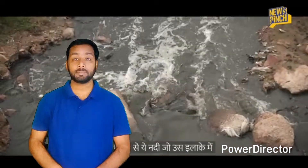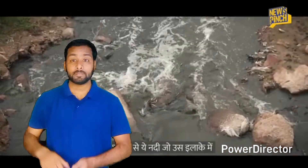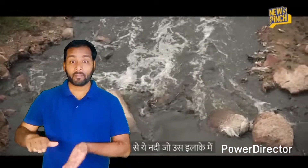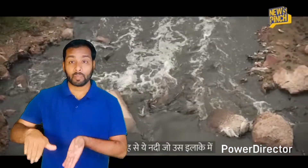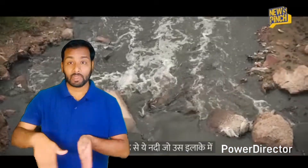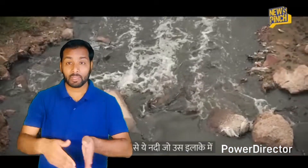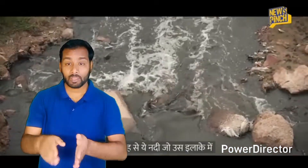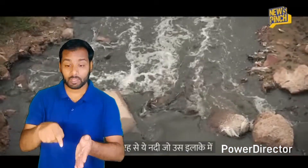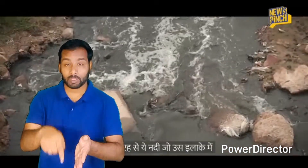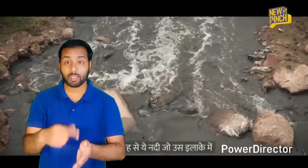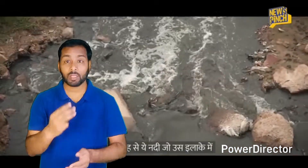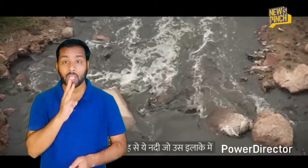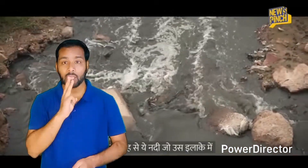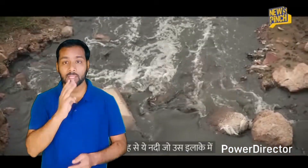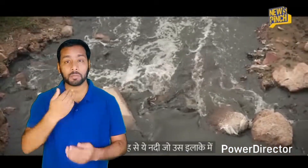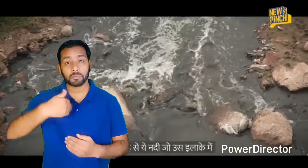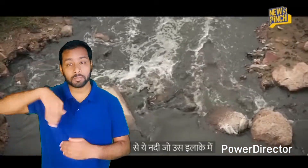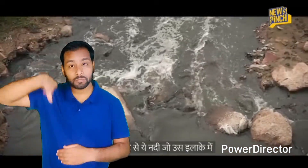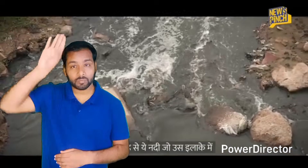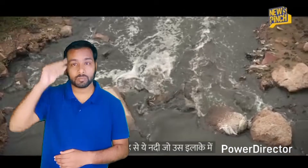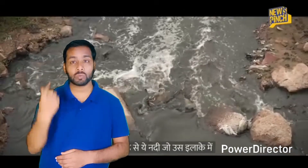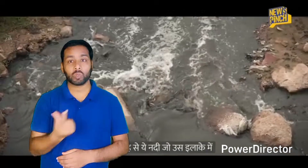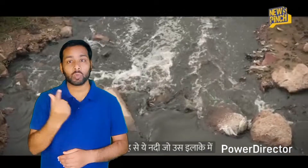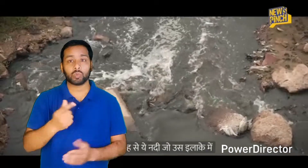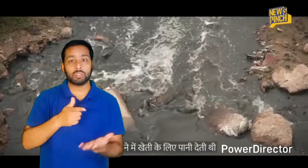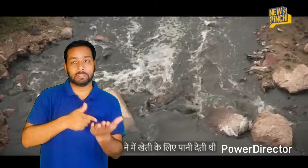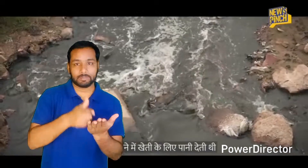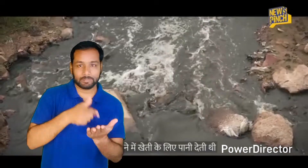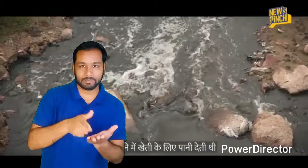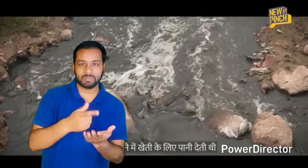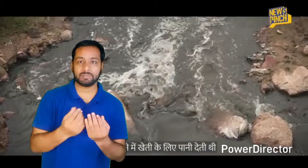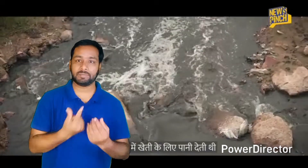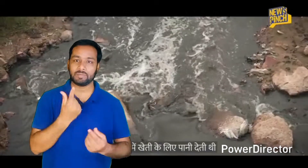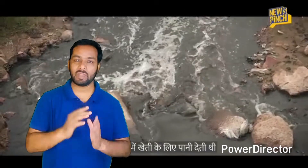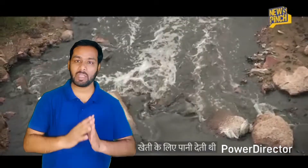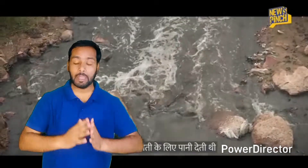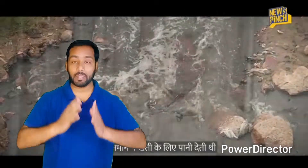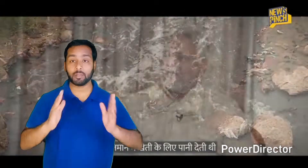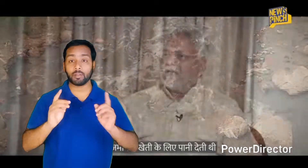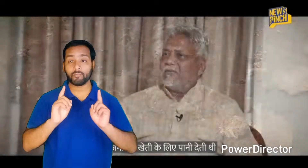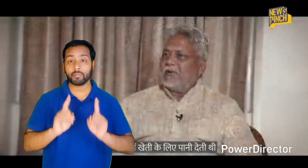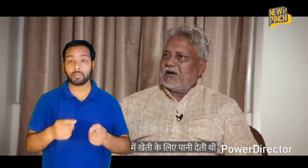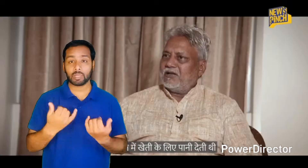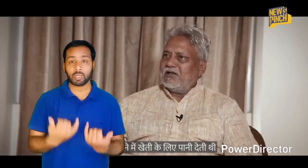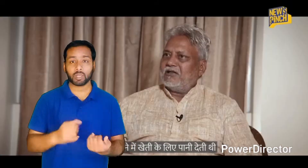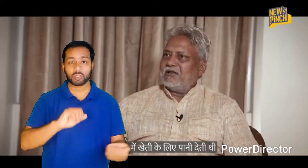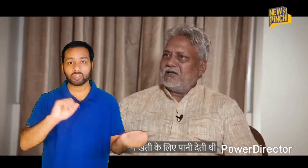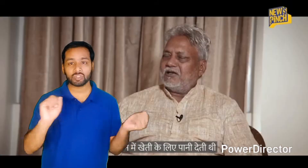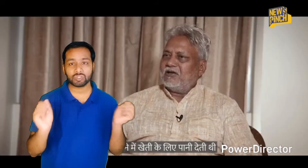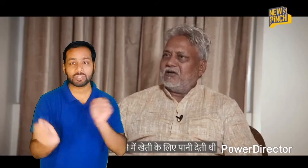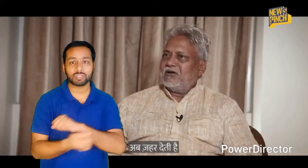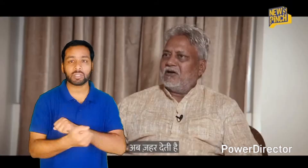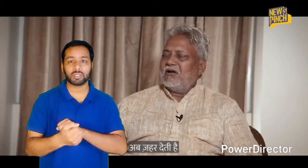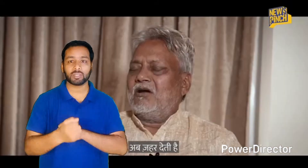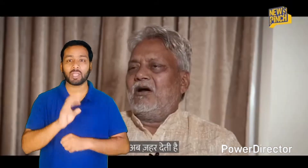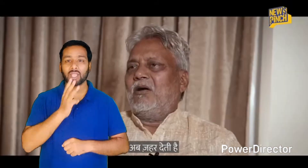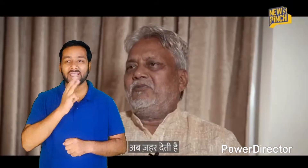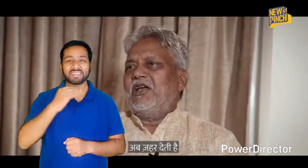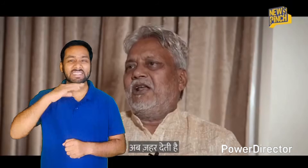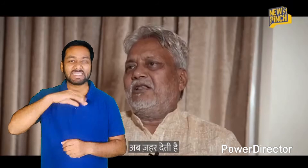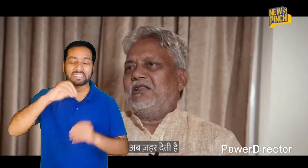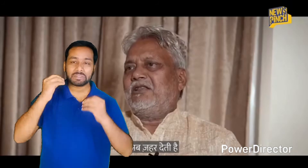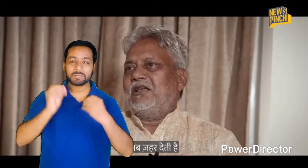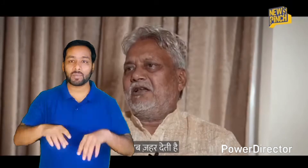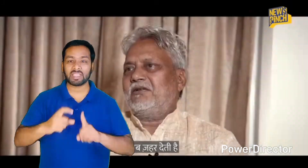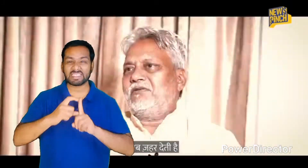तो एक तरह से ये नदी जो उस इलाके में किसी ज़माने में खेती के लिए पानी देती थी,